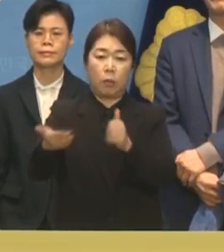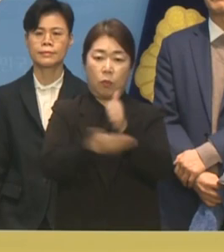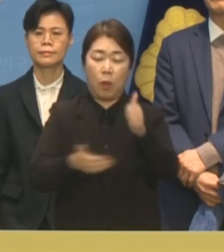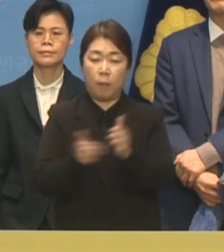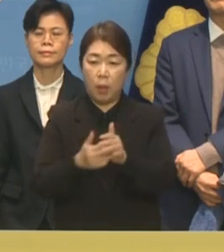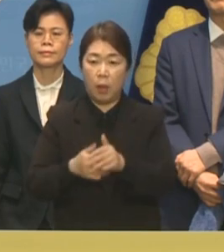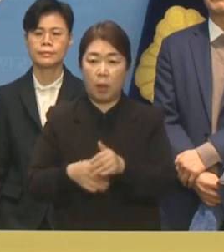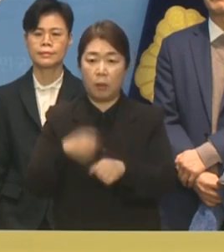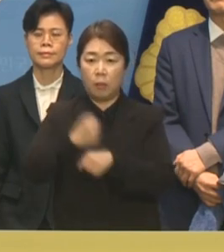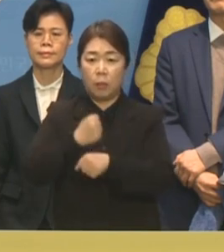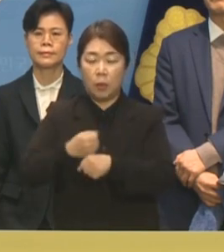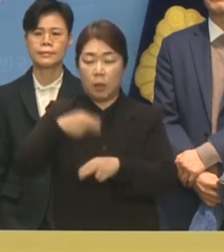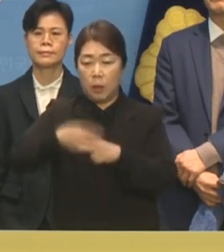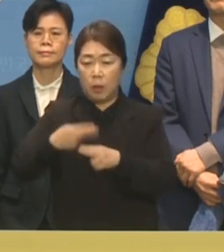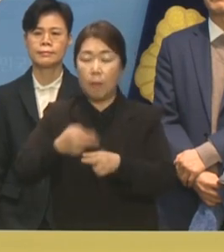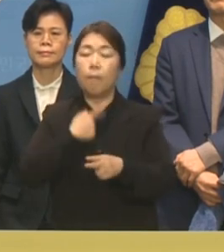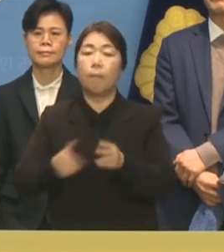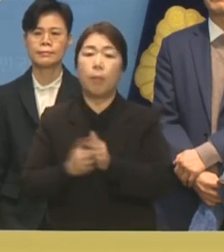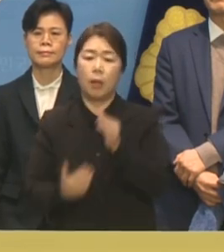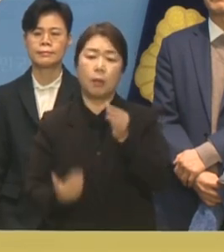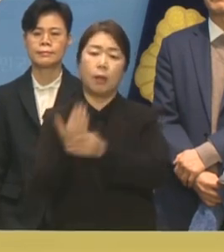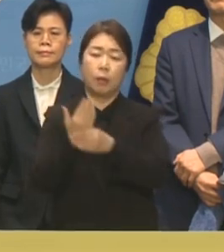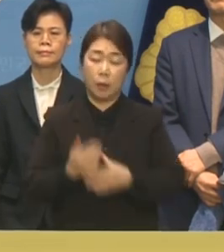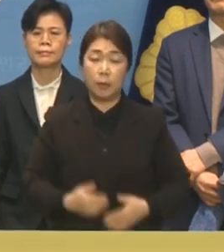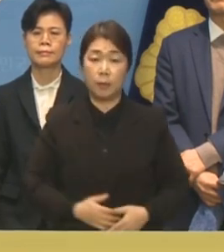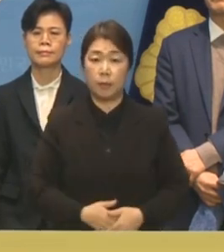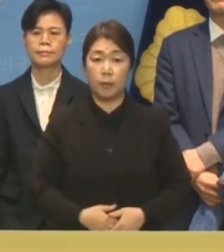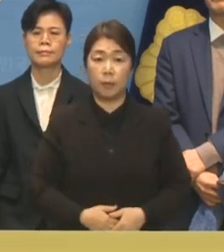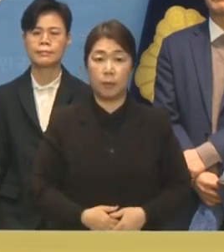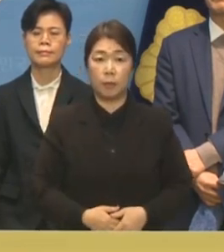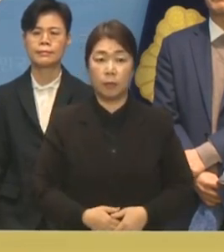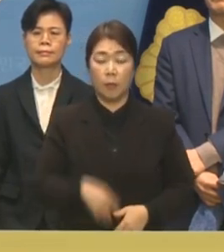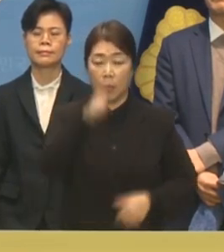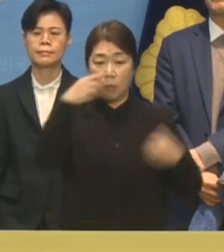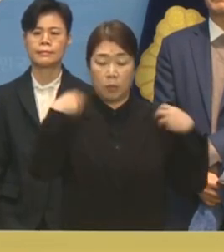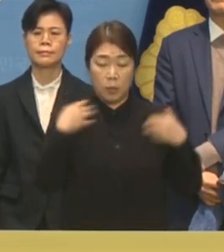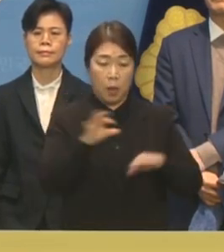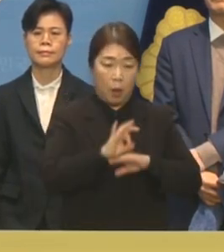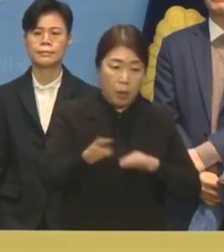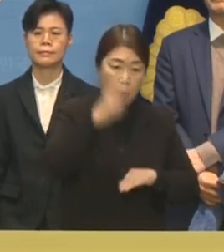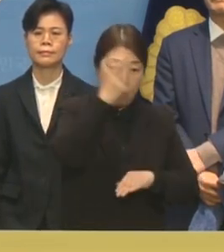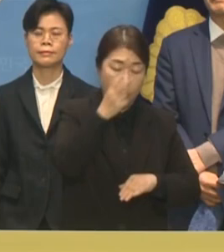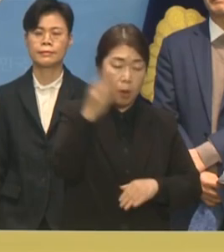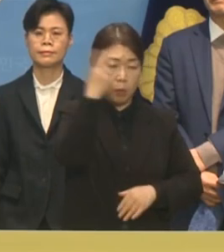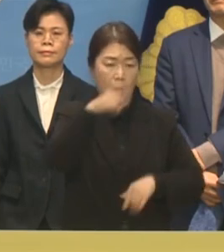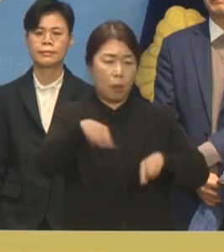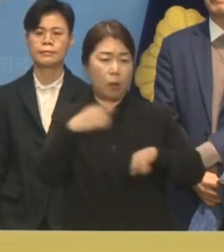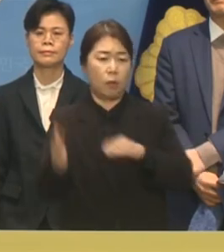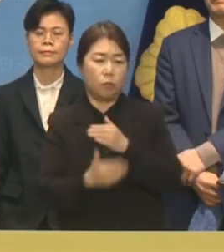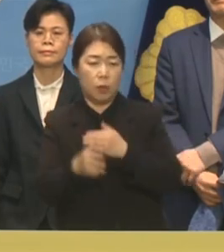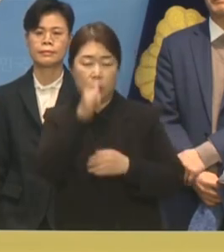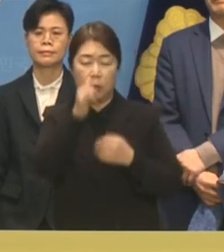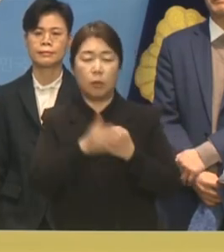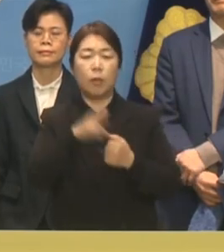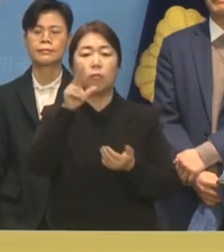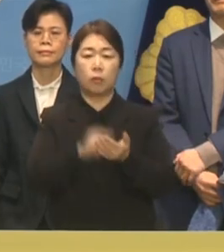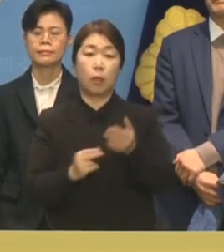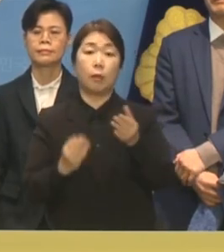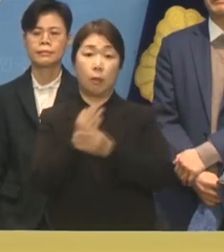경험했습니다. 해당 사고는 정부의 허술한 검역 체계와 관리 부실로 인해